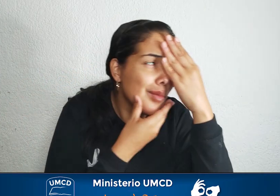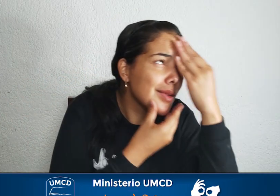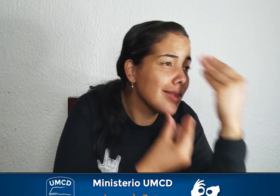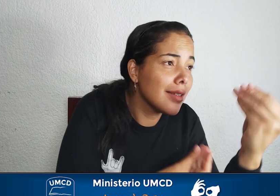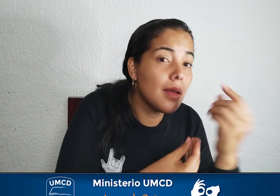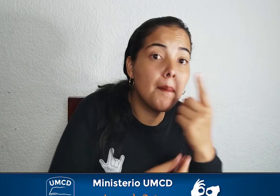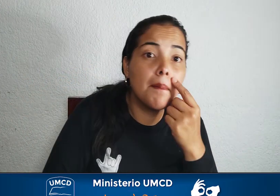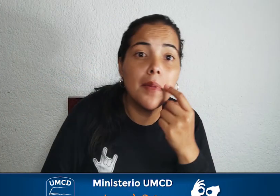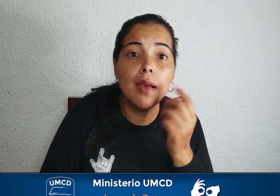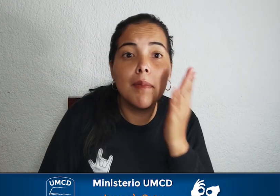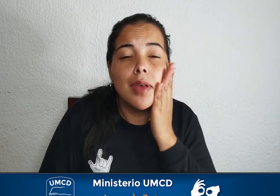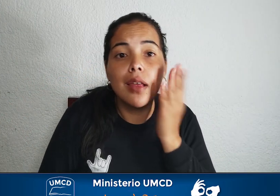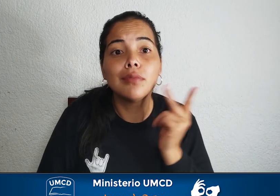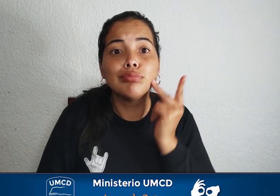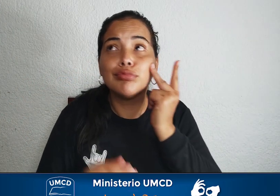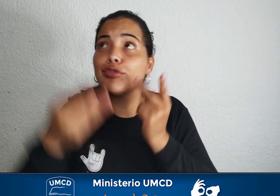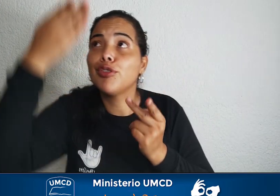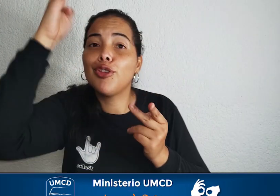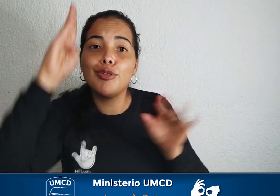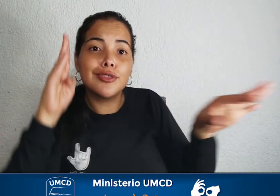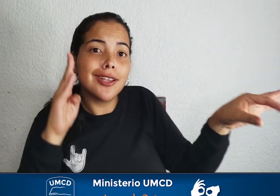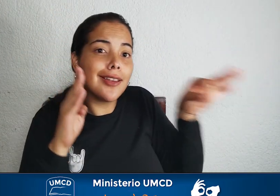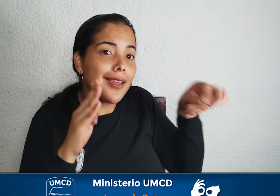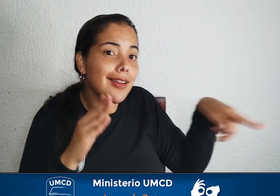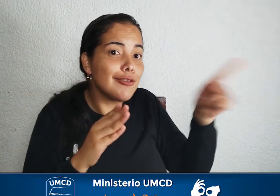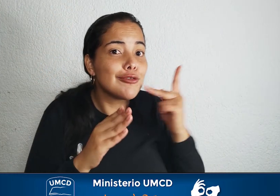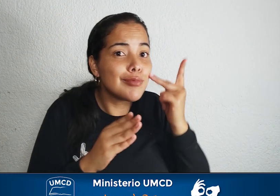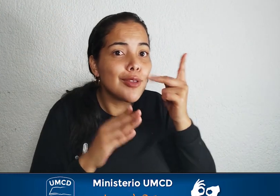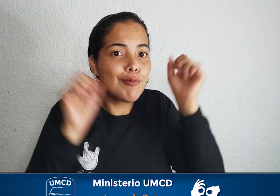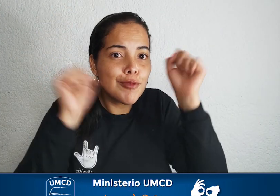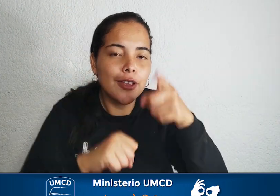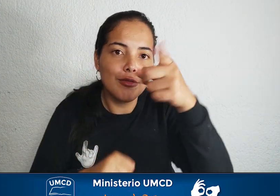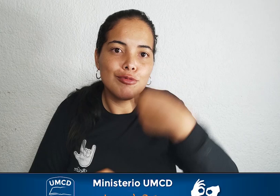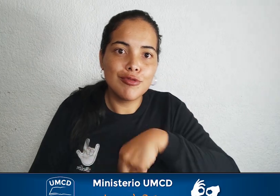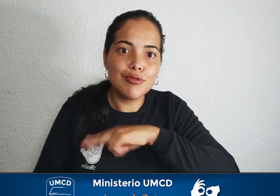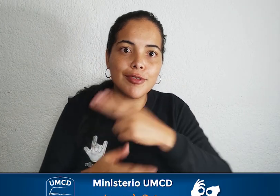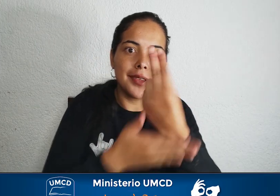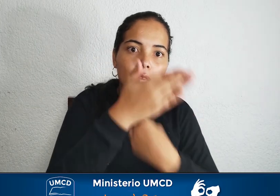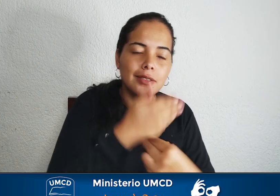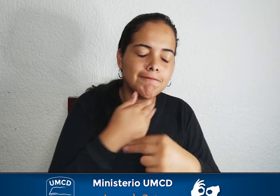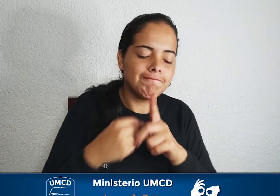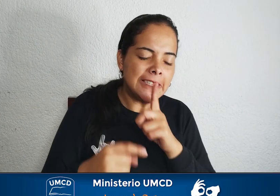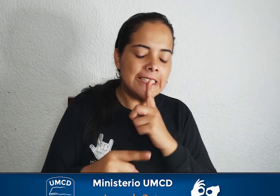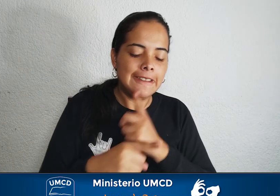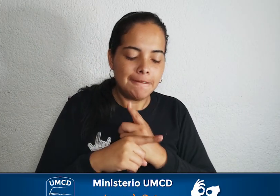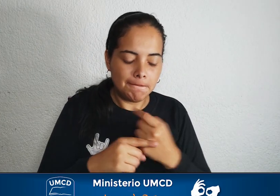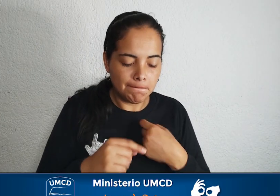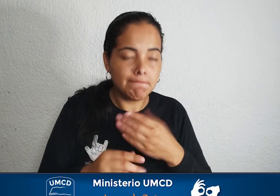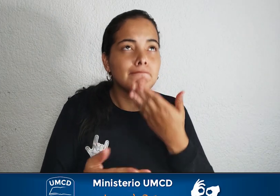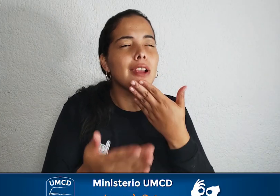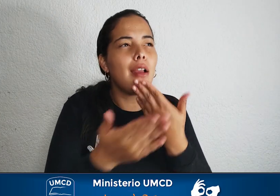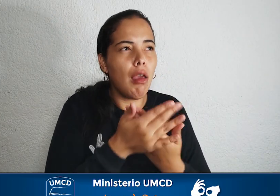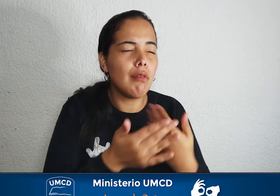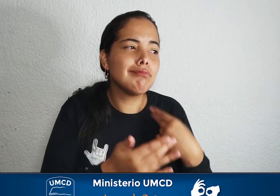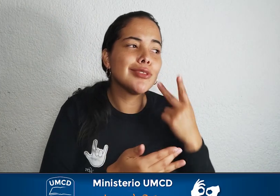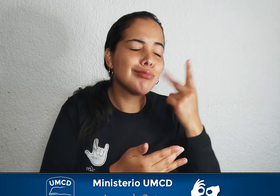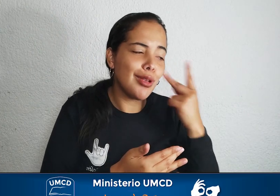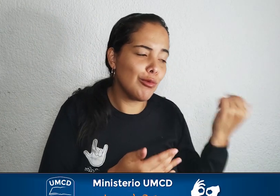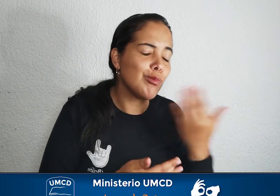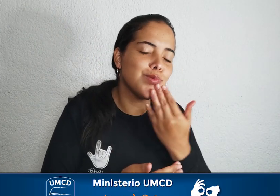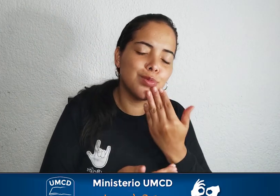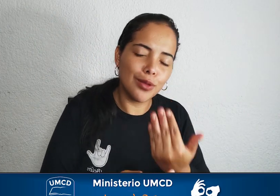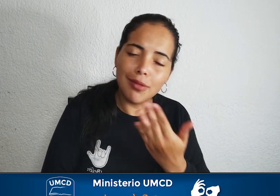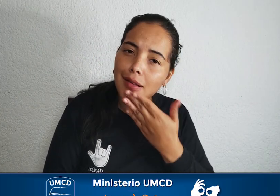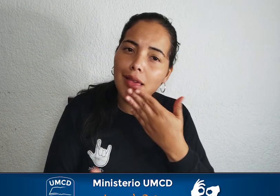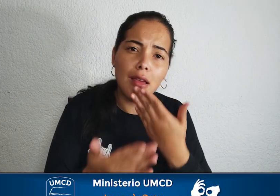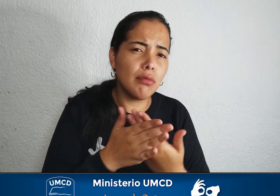personas en unión para que nosotros podamos nacer. Debemos vivir agradecidos ante